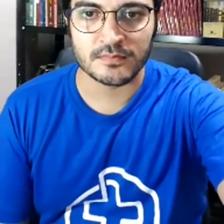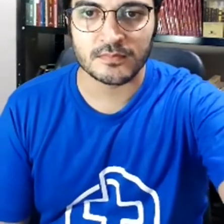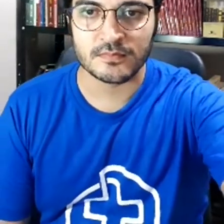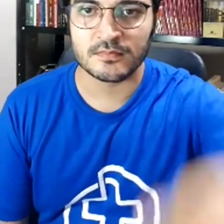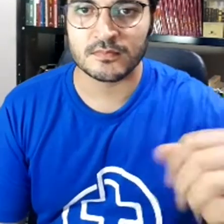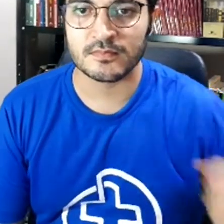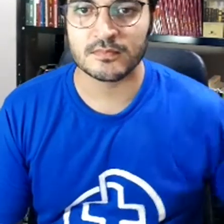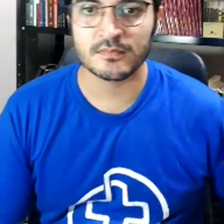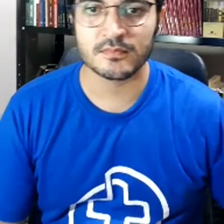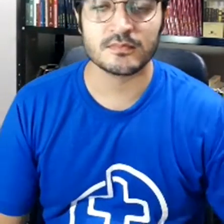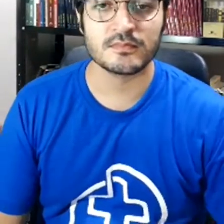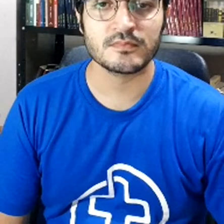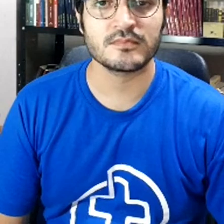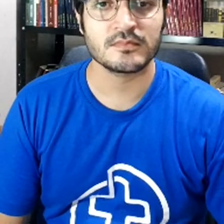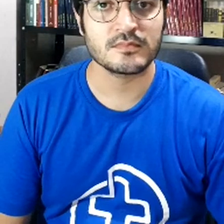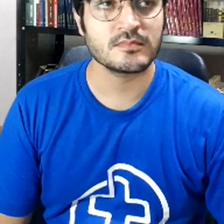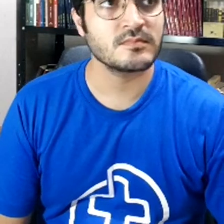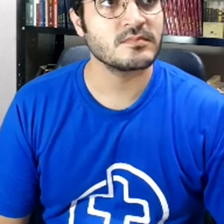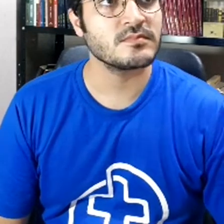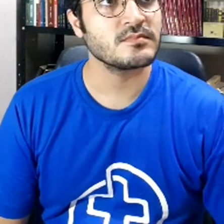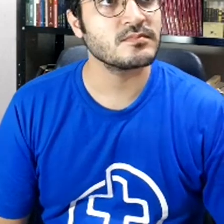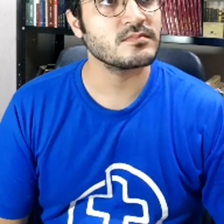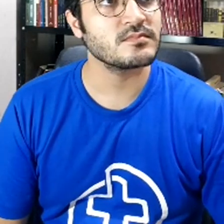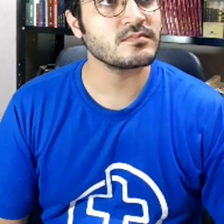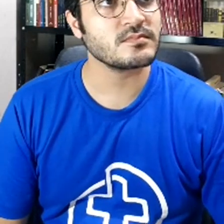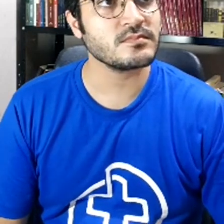sinto em minha alma.